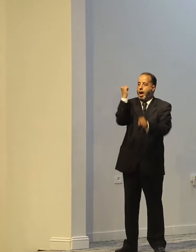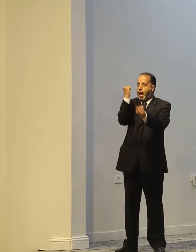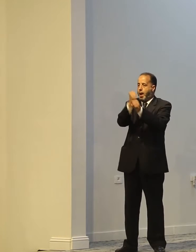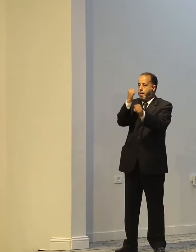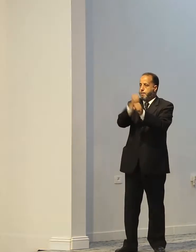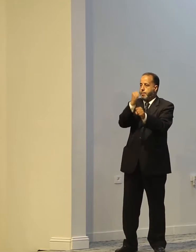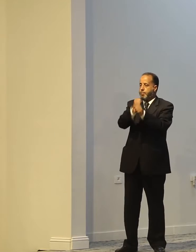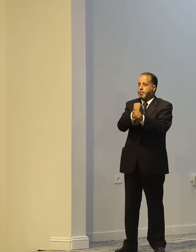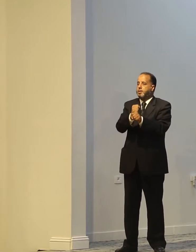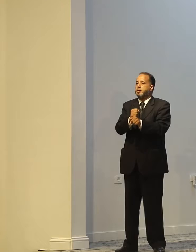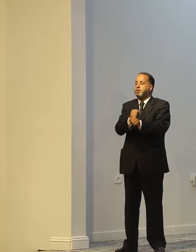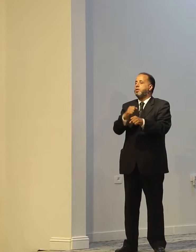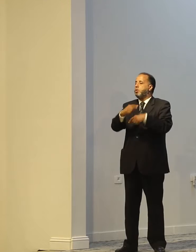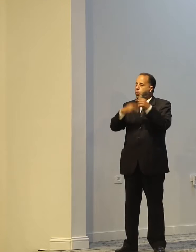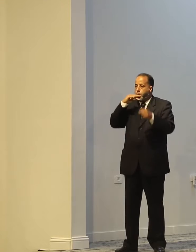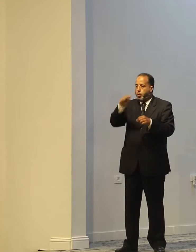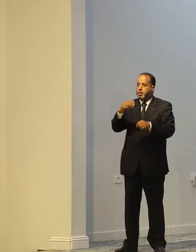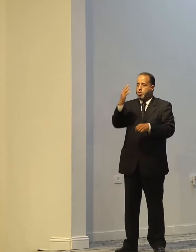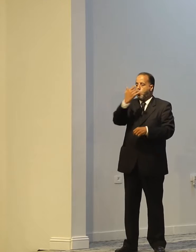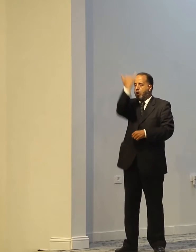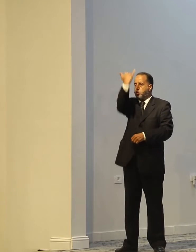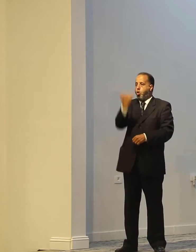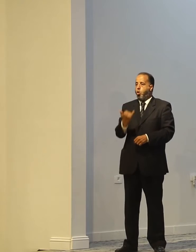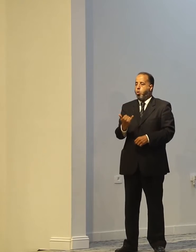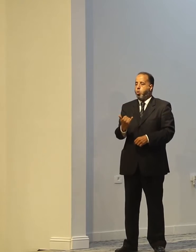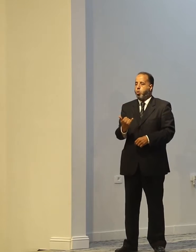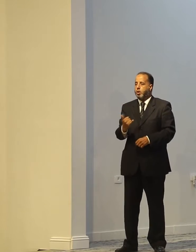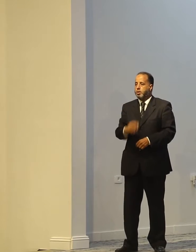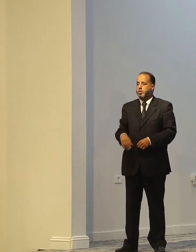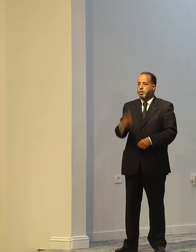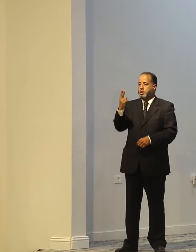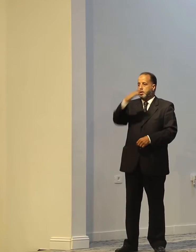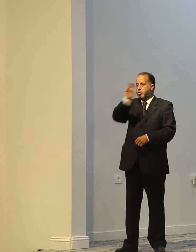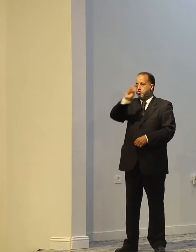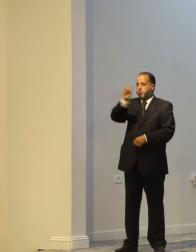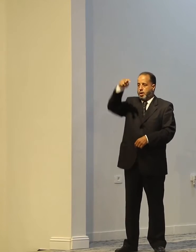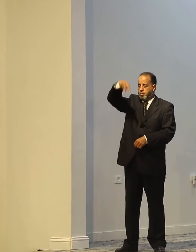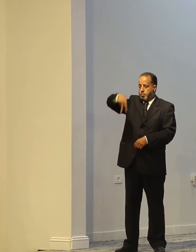العملية التي تنقضي بتاريخ هذا اليوم الموافق